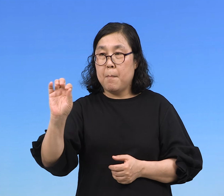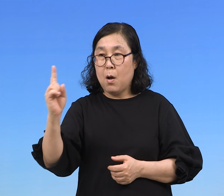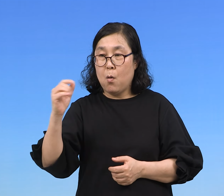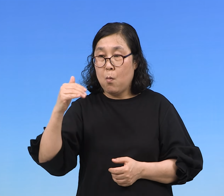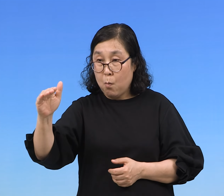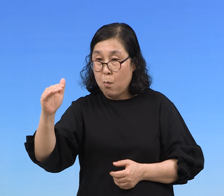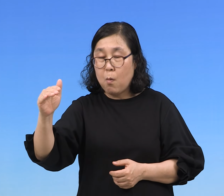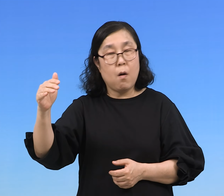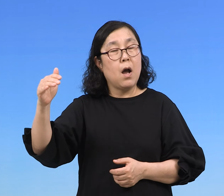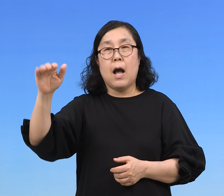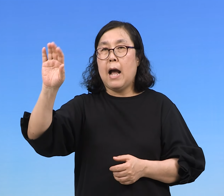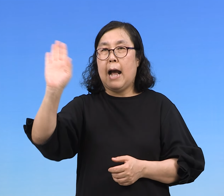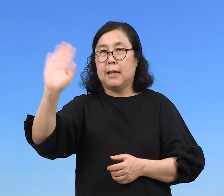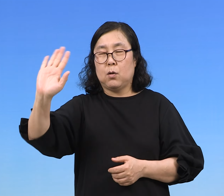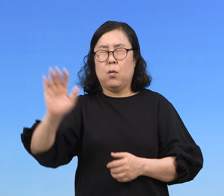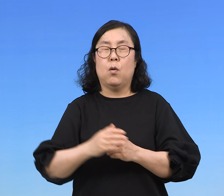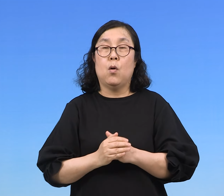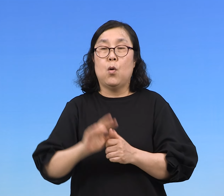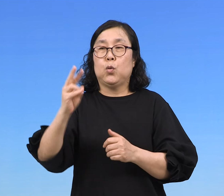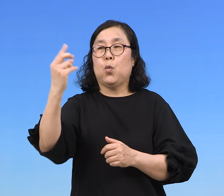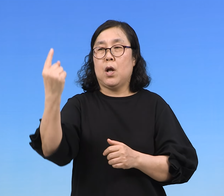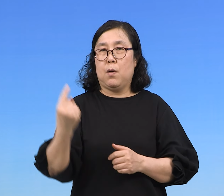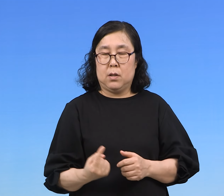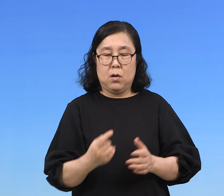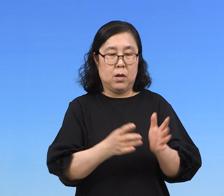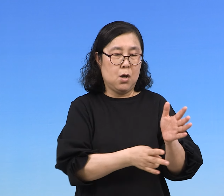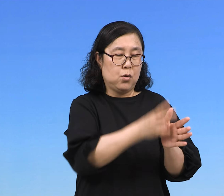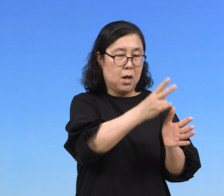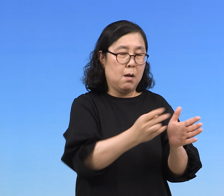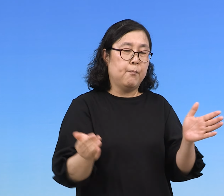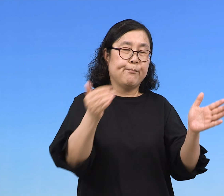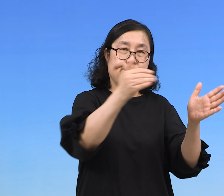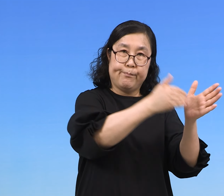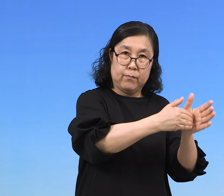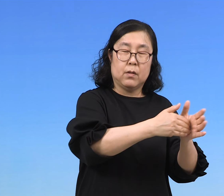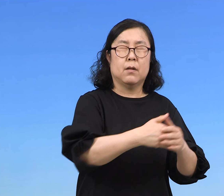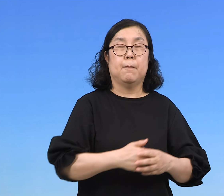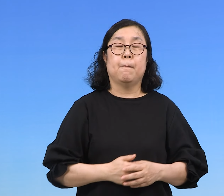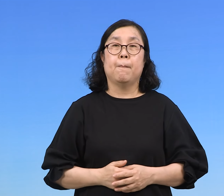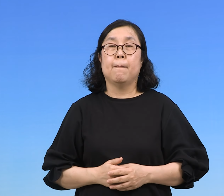이유가 없다. 그리고 바로 그때 되돌아가서 다시 예루살렘으로 갔다는 거예요.